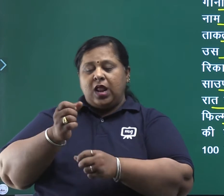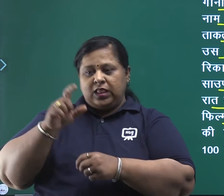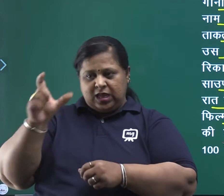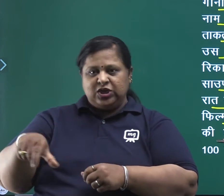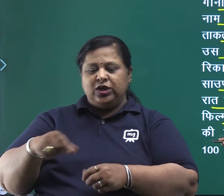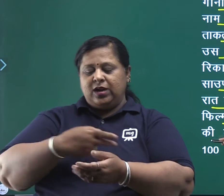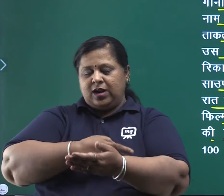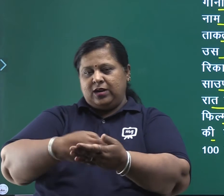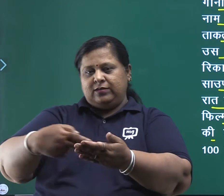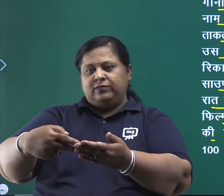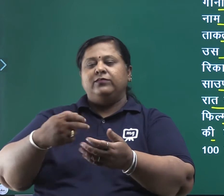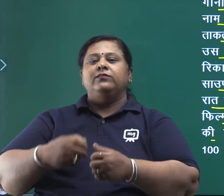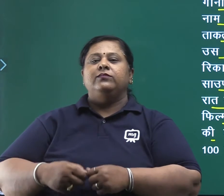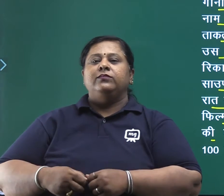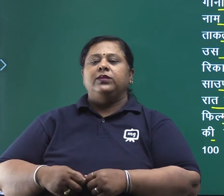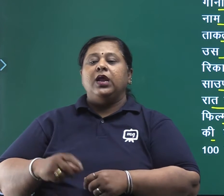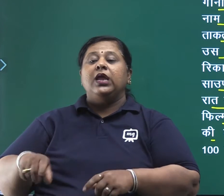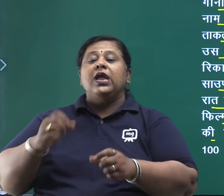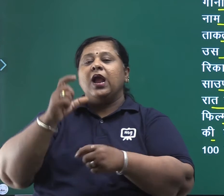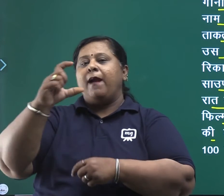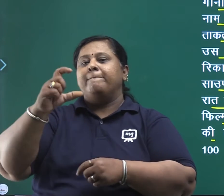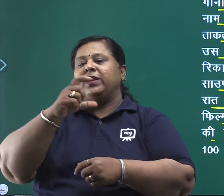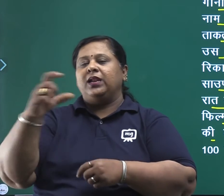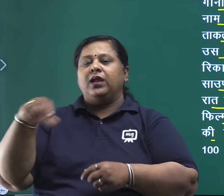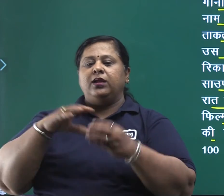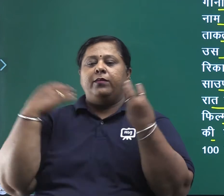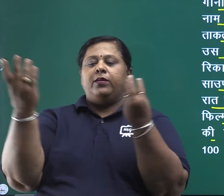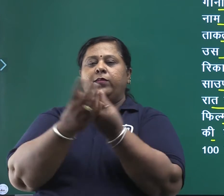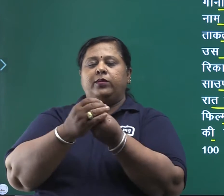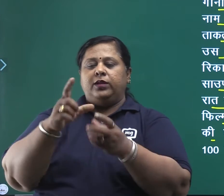अर्देशीर की कंपनी ने